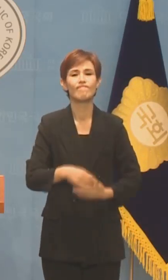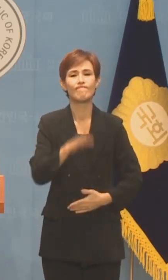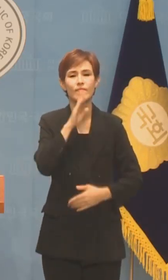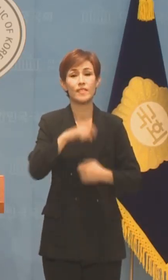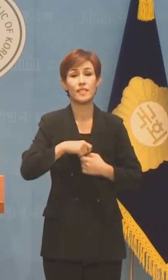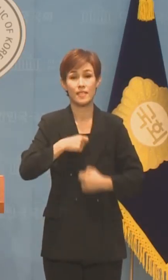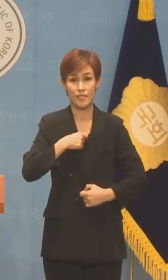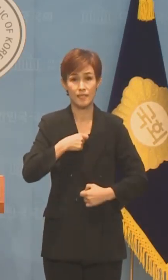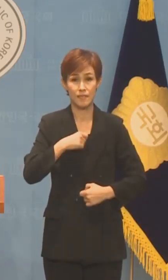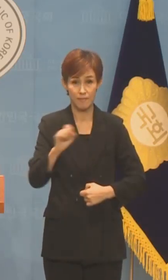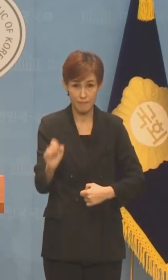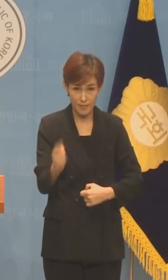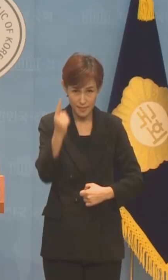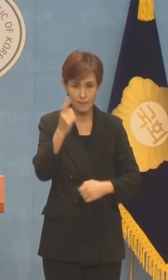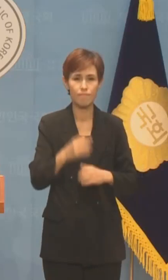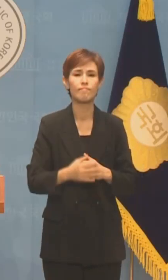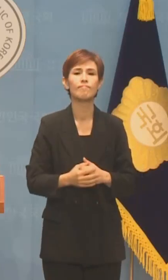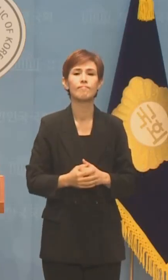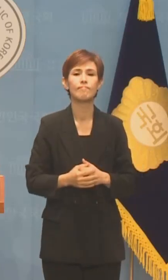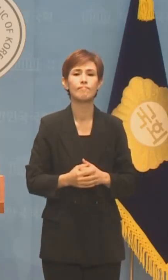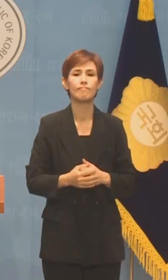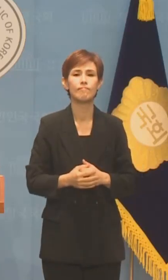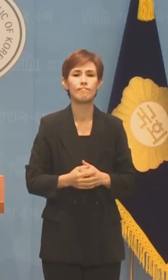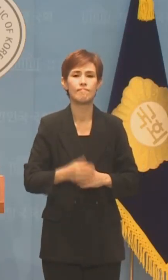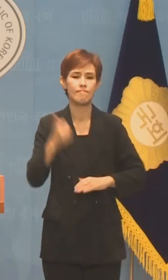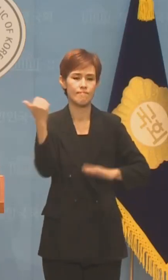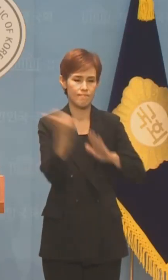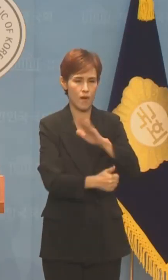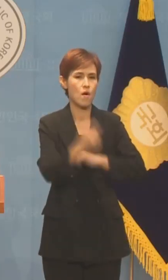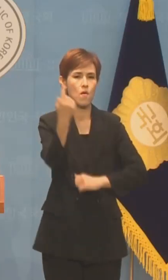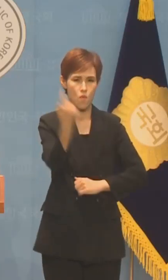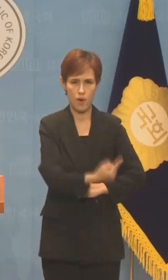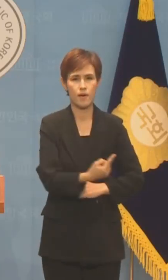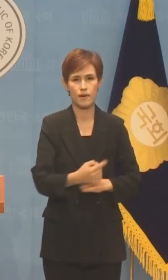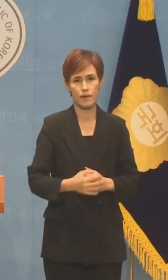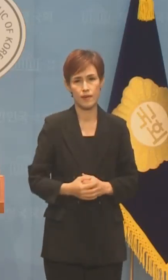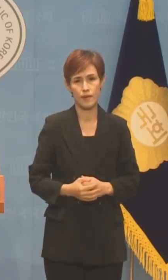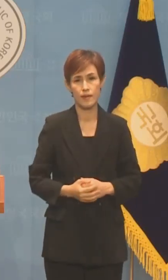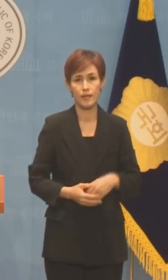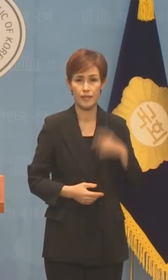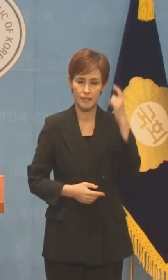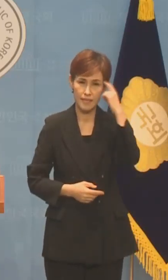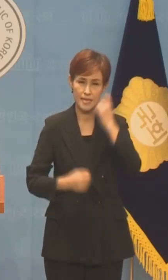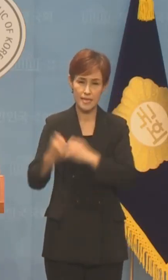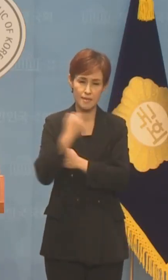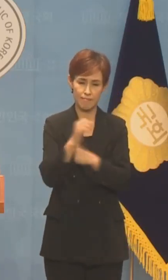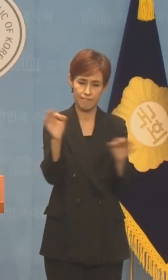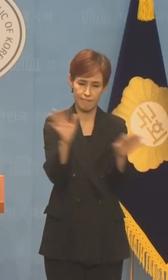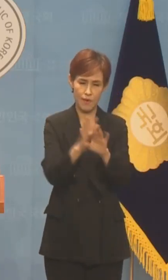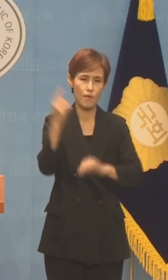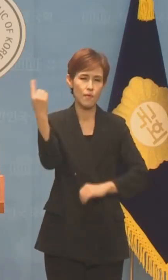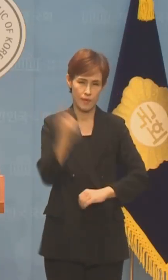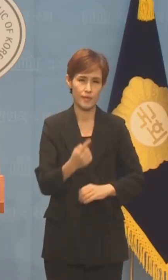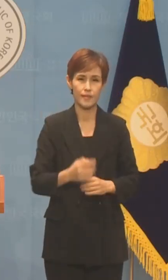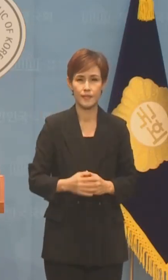진실이라는 이름의 빛을 비추면 어두움이 사라지듯 스스로 그 힘을 잃게 될